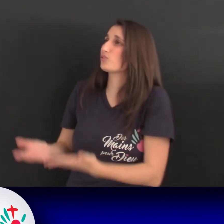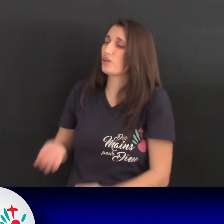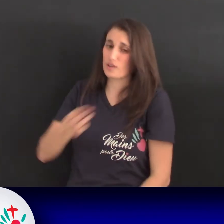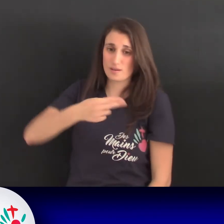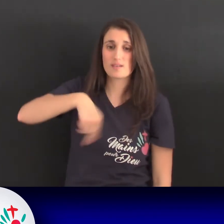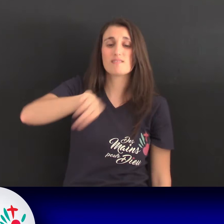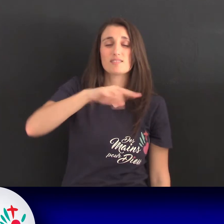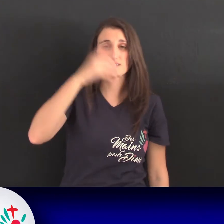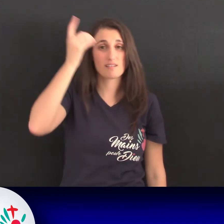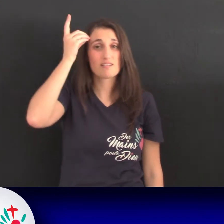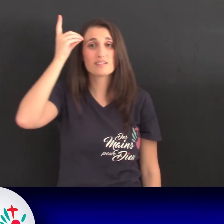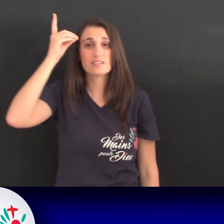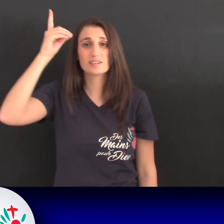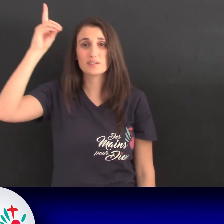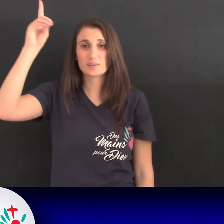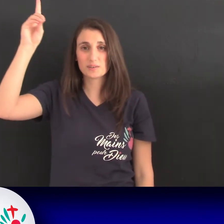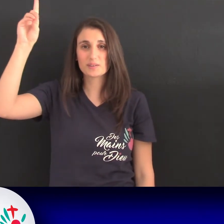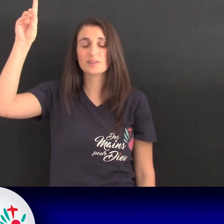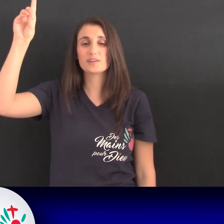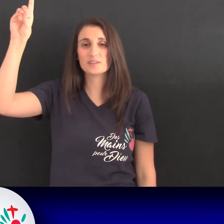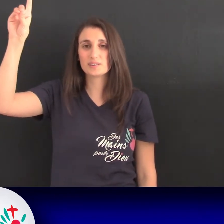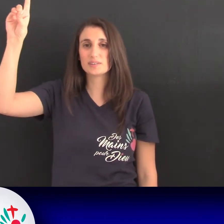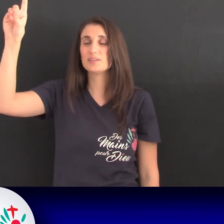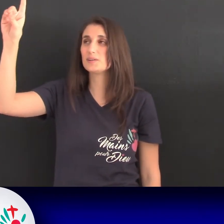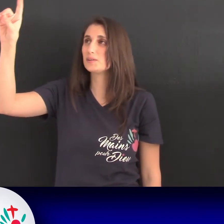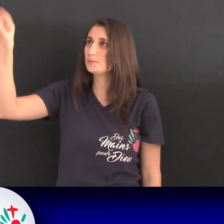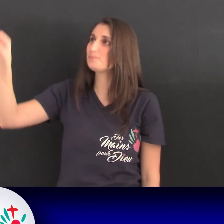c'est notre Dieu.